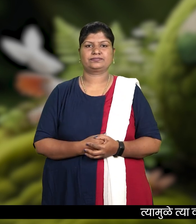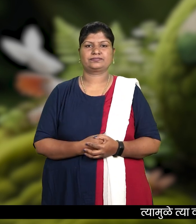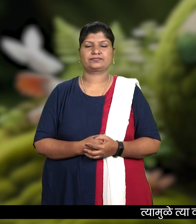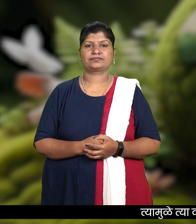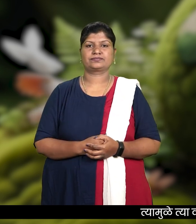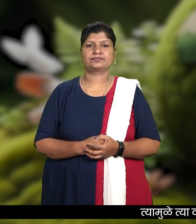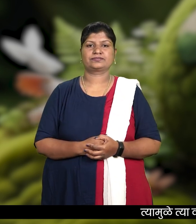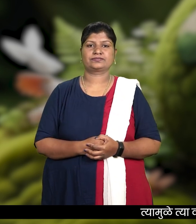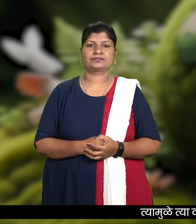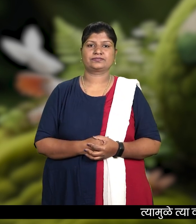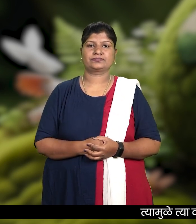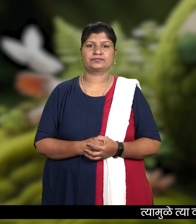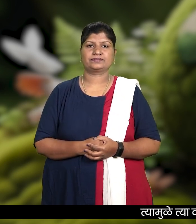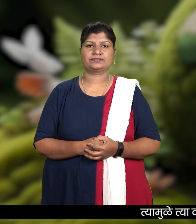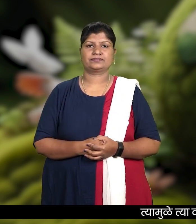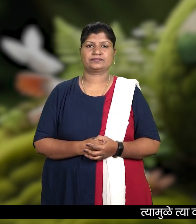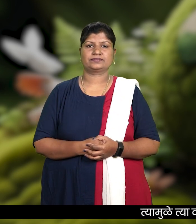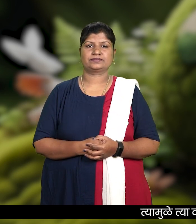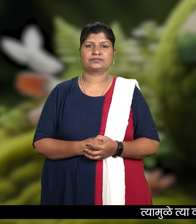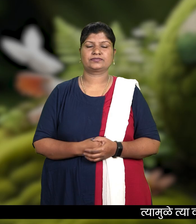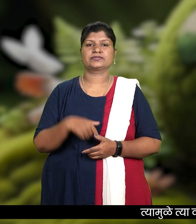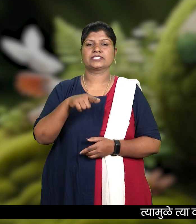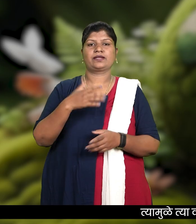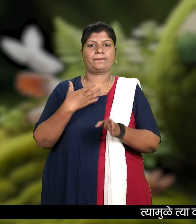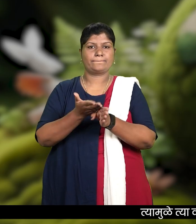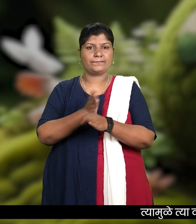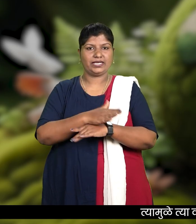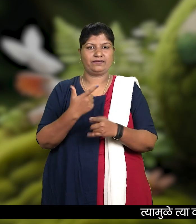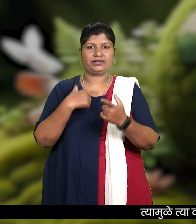त्यामुळे त्या वाहत्या पाण्यात पूर्वीची परिसंस्था नष्ट होत जात असतात.